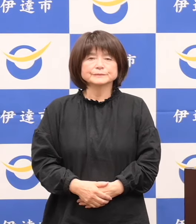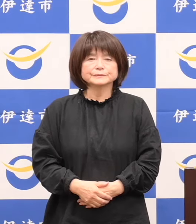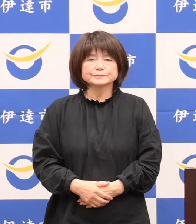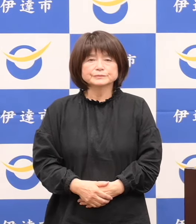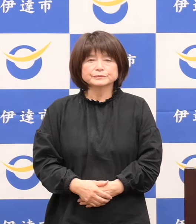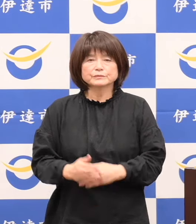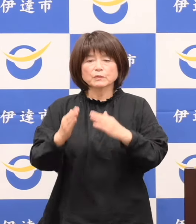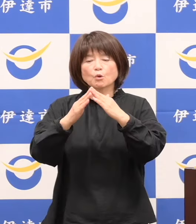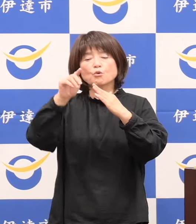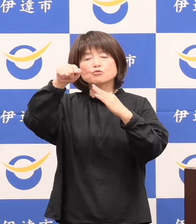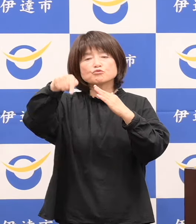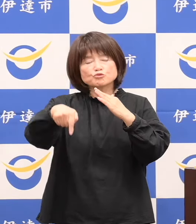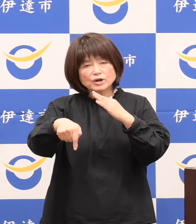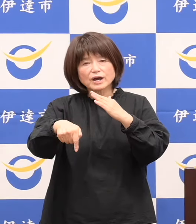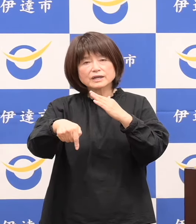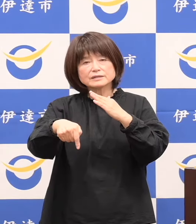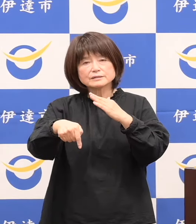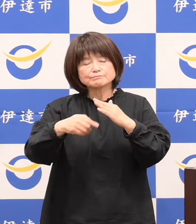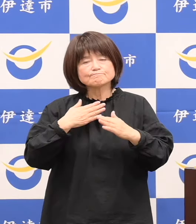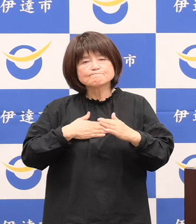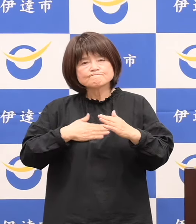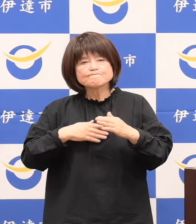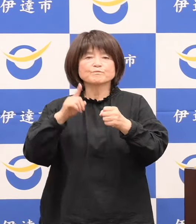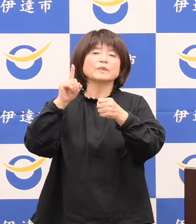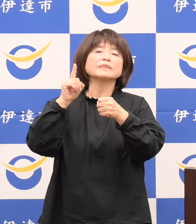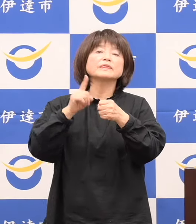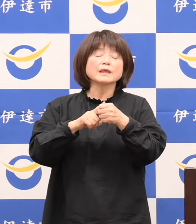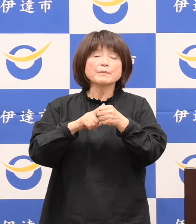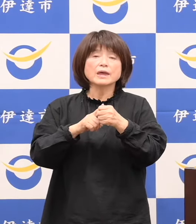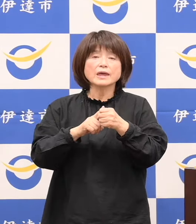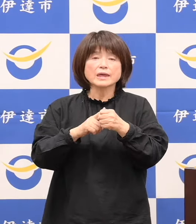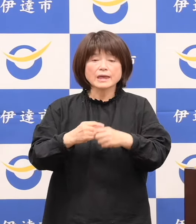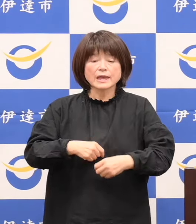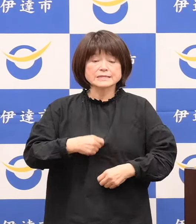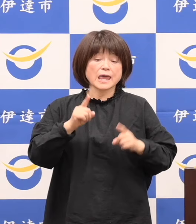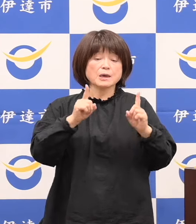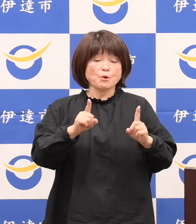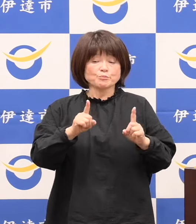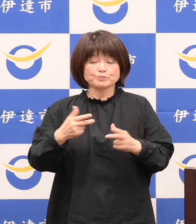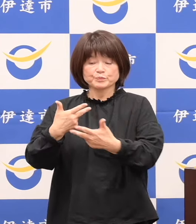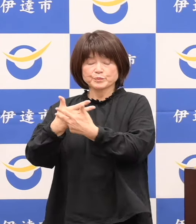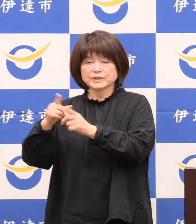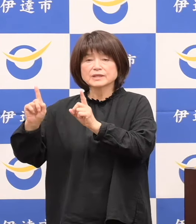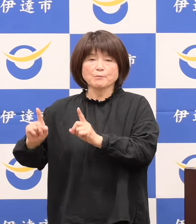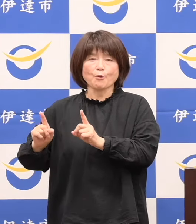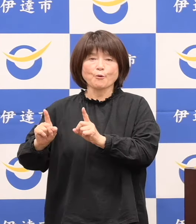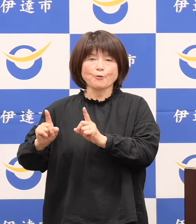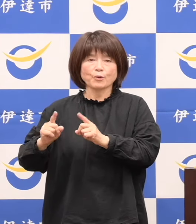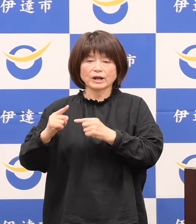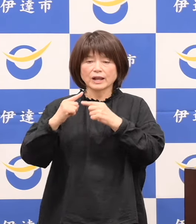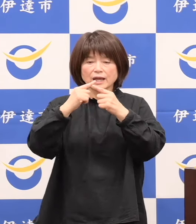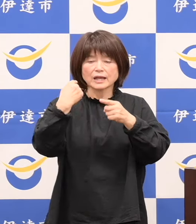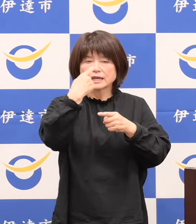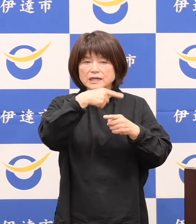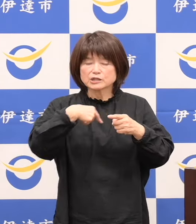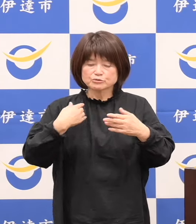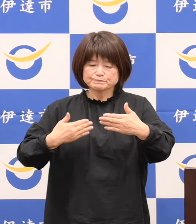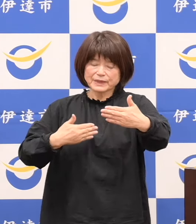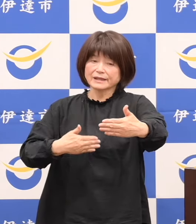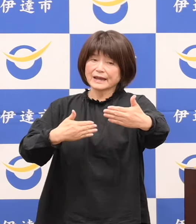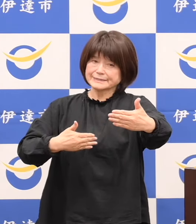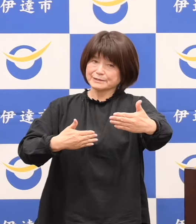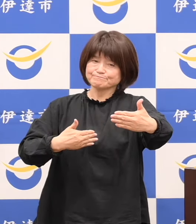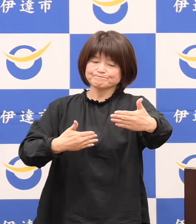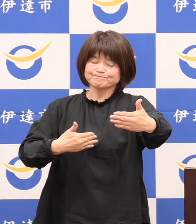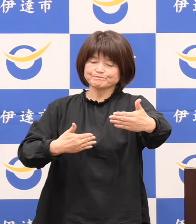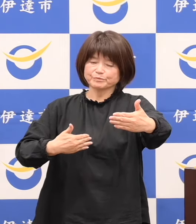屋外空間を創出するために、西門および北門から昇降口までのスロープ